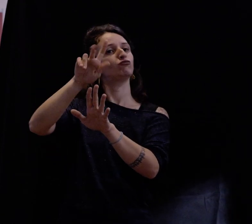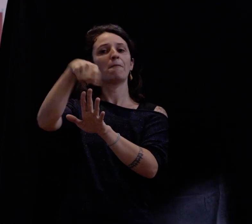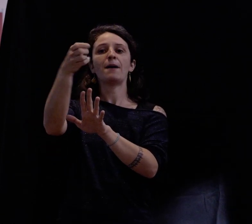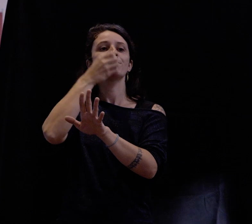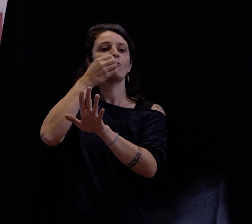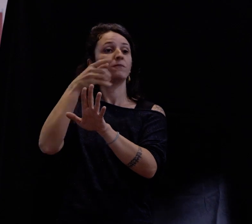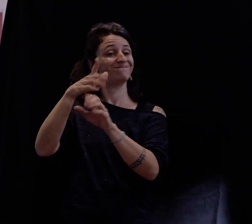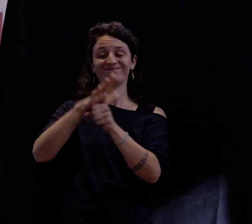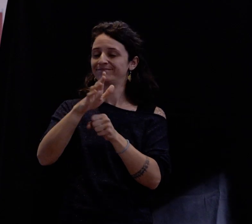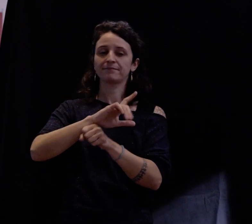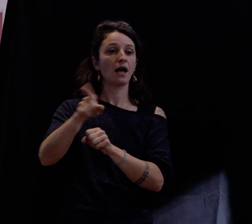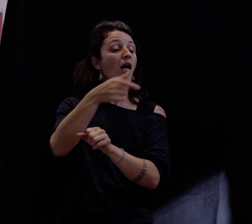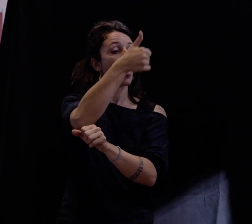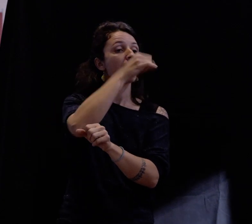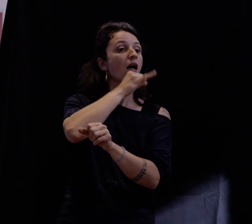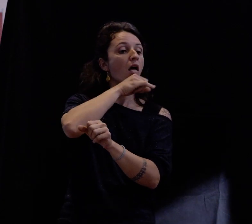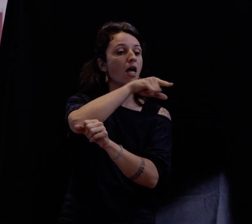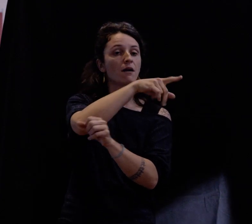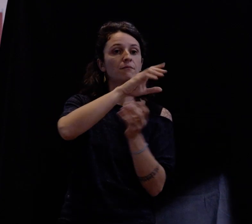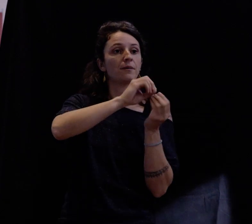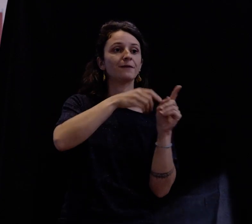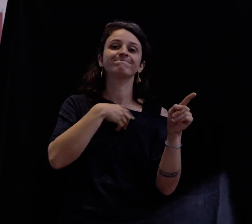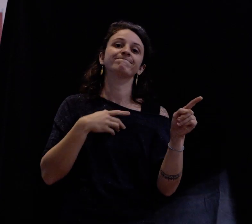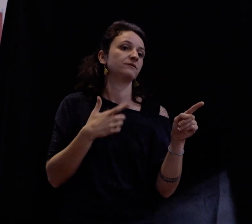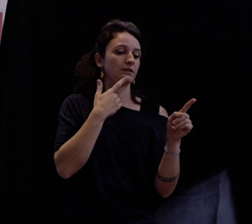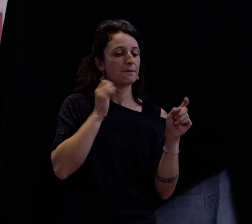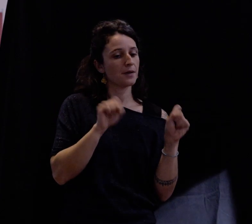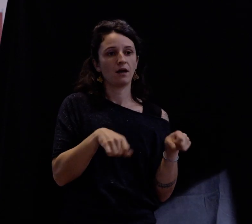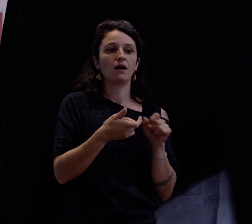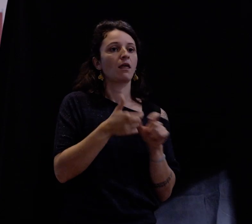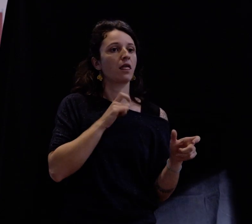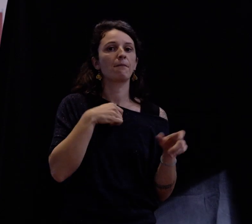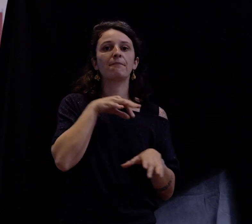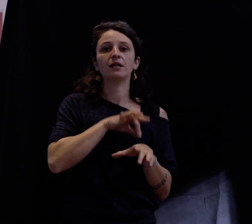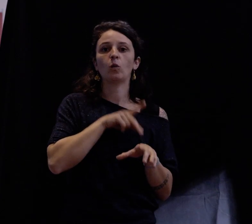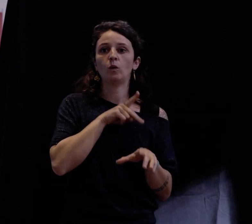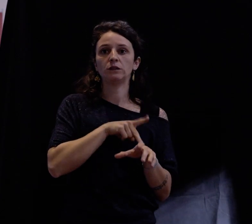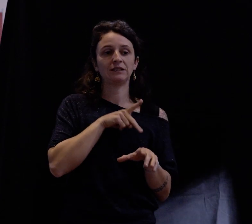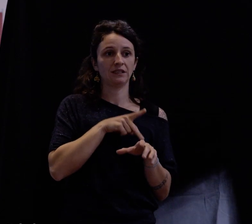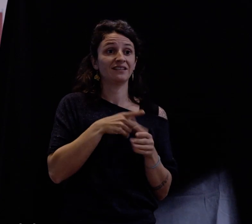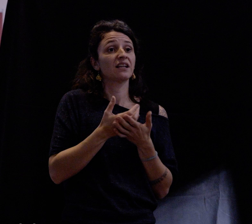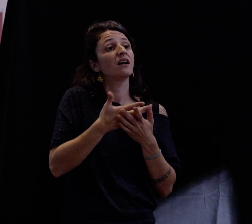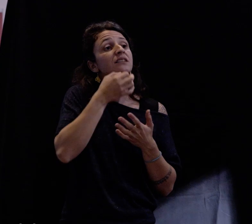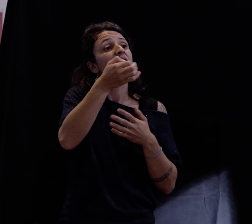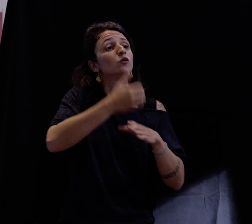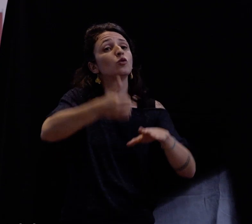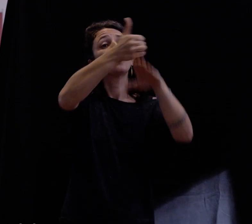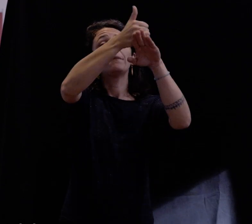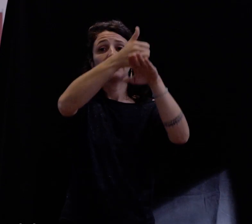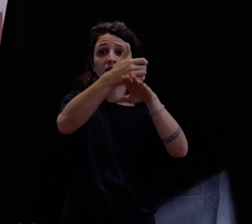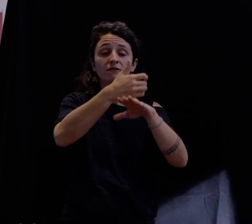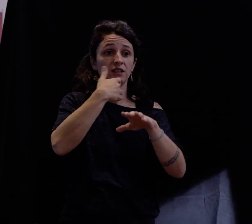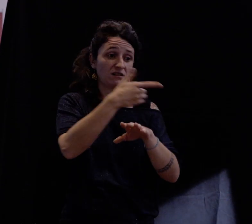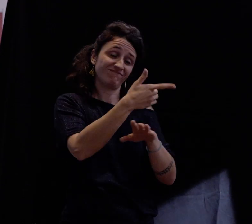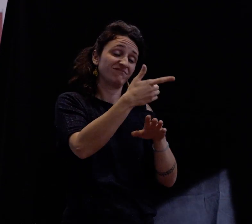une seule qui est altérée, ça suffit à développer des symptômes de la pathologie. Et donc, c'est ça que ça veut dire quand on dit que c'est dominant. C'est-à-dire la version altérée domine